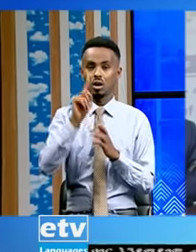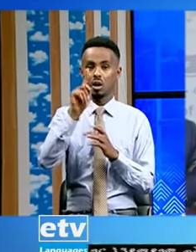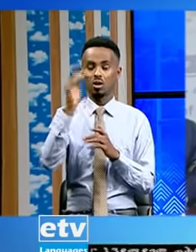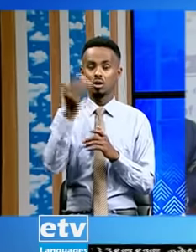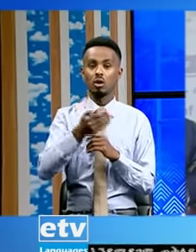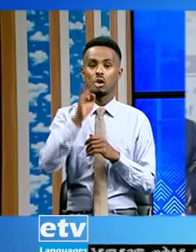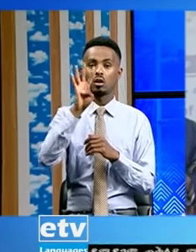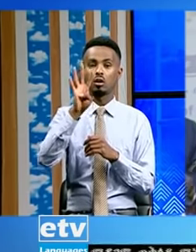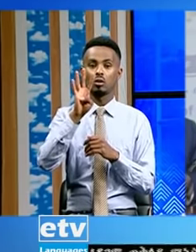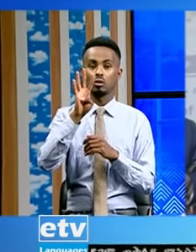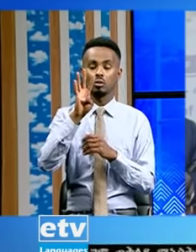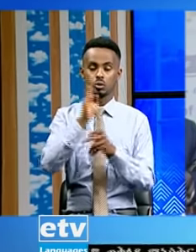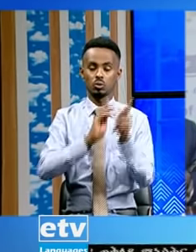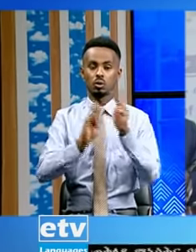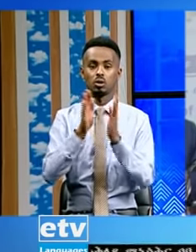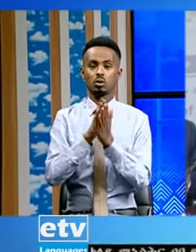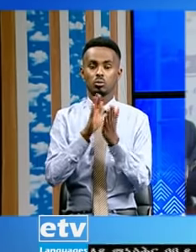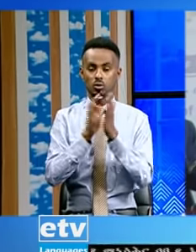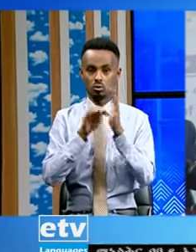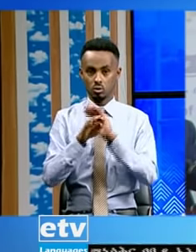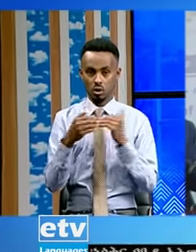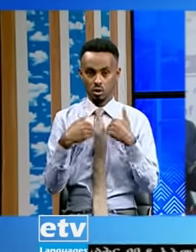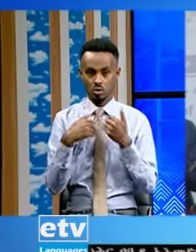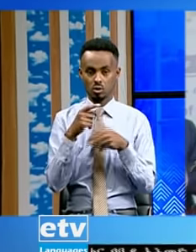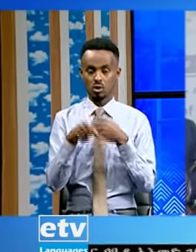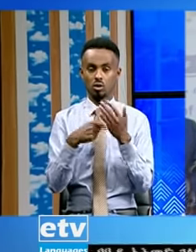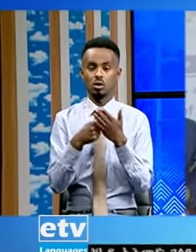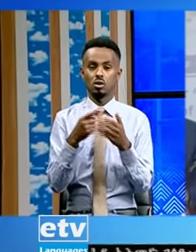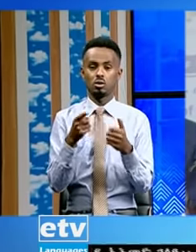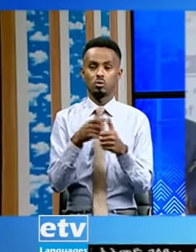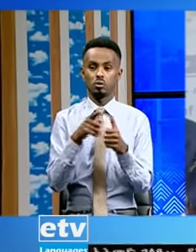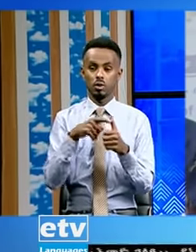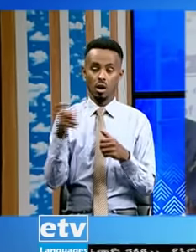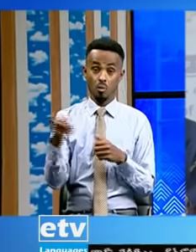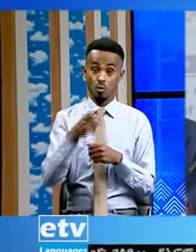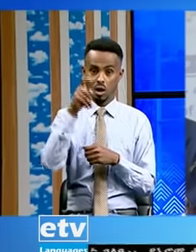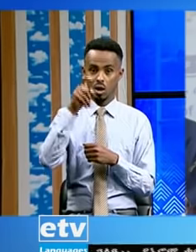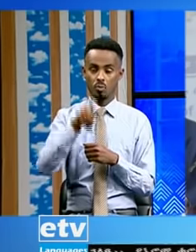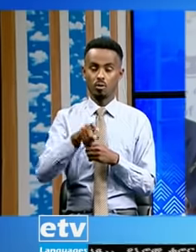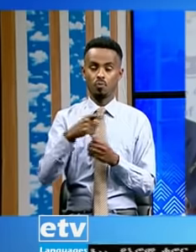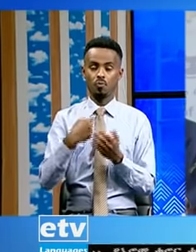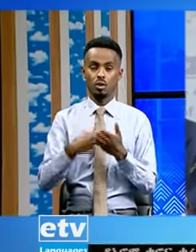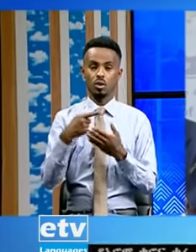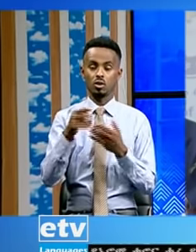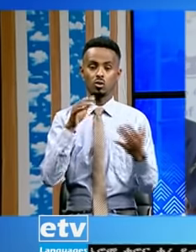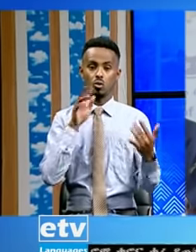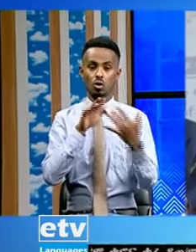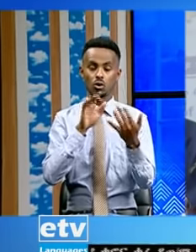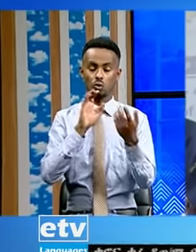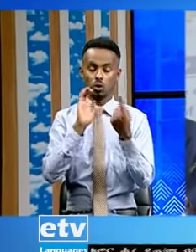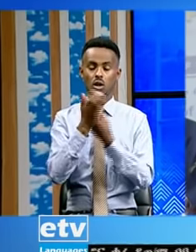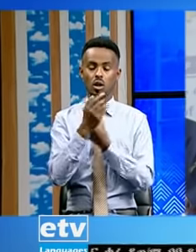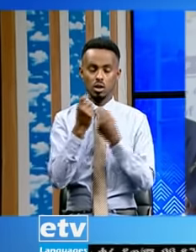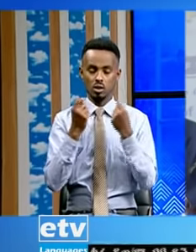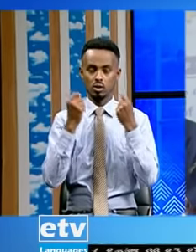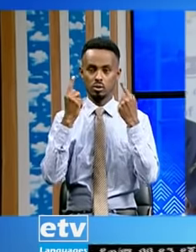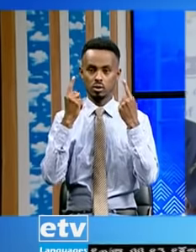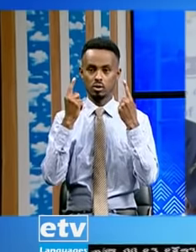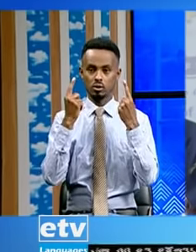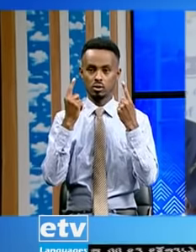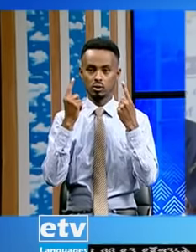ትምህርት ሴክተር ውስጥ ነው ያለው። ስለዚህ የመጀመሪያ መሆን ያለበት የዚህን ጦርነት ሁኔታ ተገንዝበን